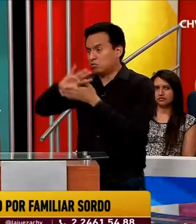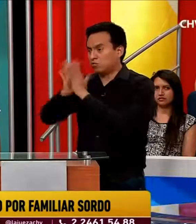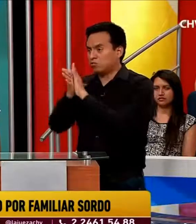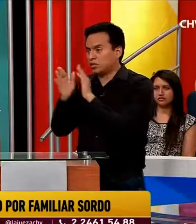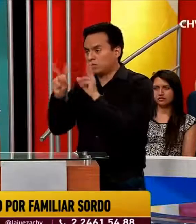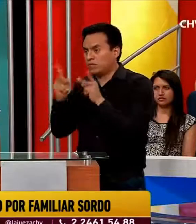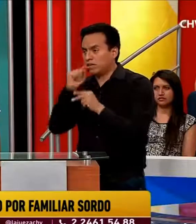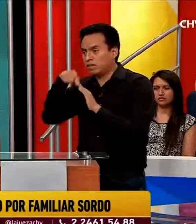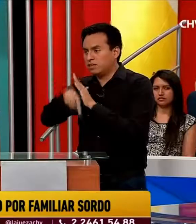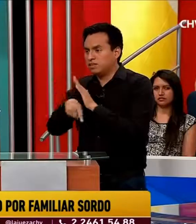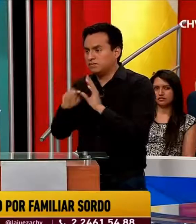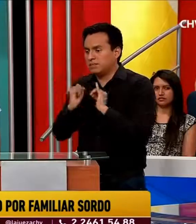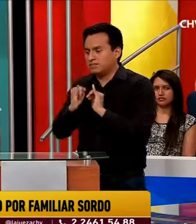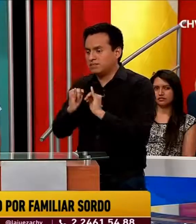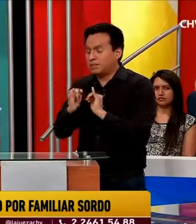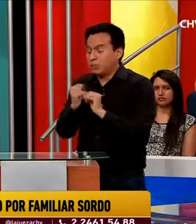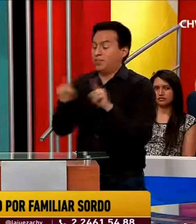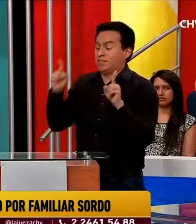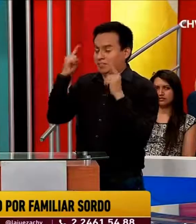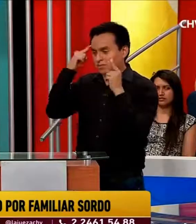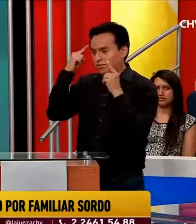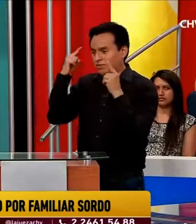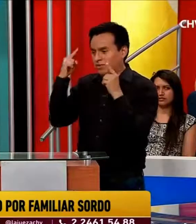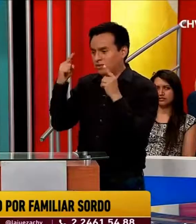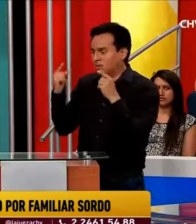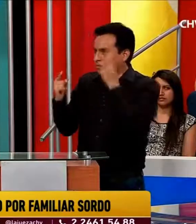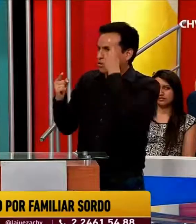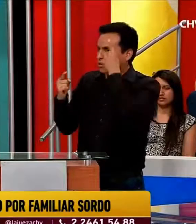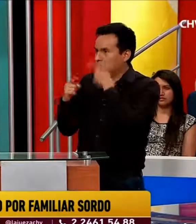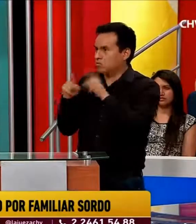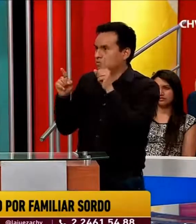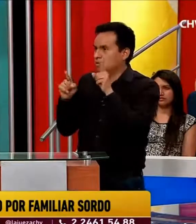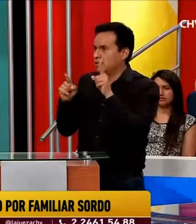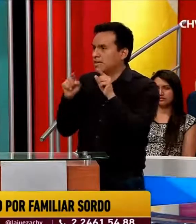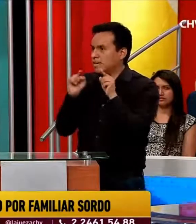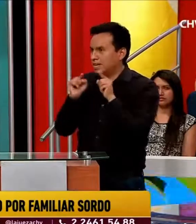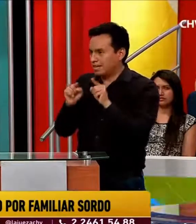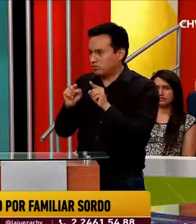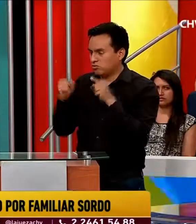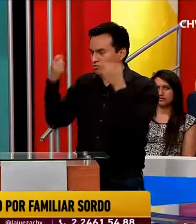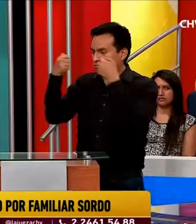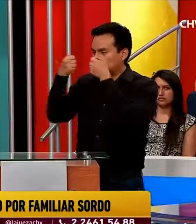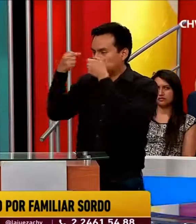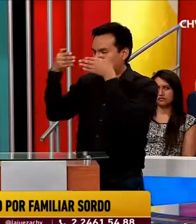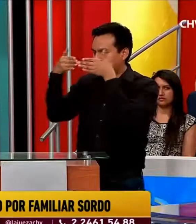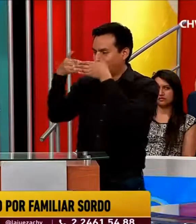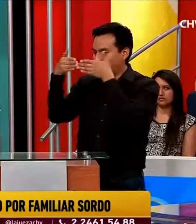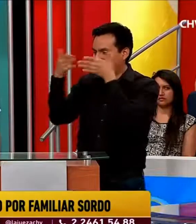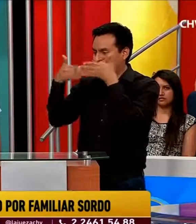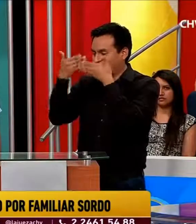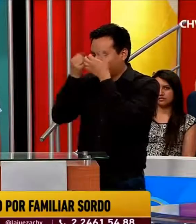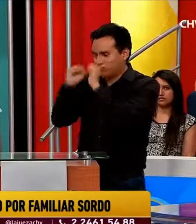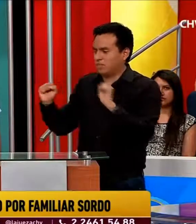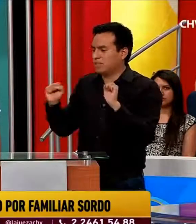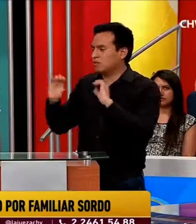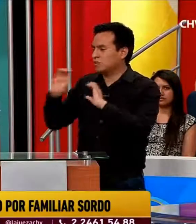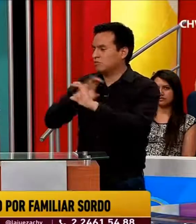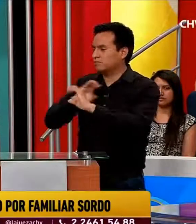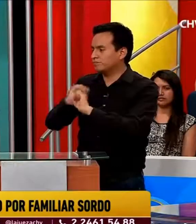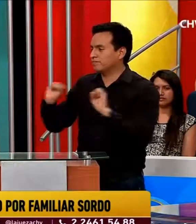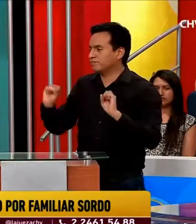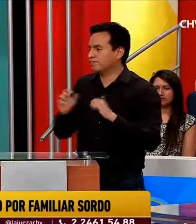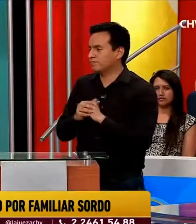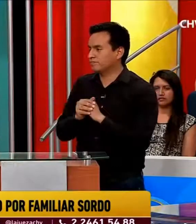que usted le quiere transmitir puede ser muy distinto a lo que él comprende. Y eso obstaculiza y posibilita la comunicación.